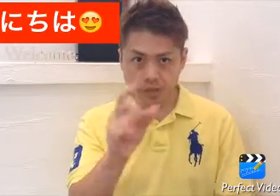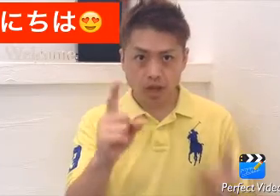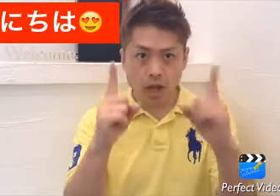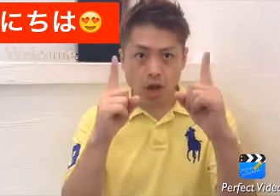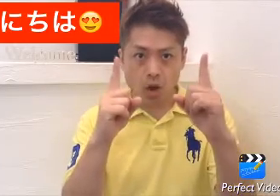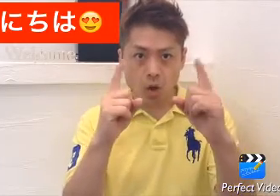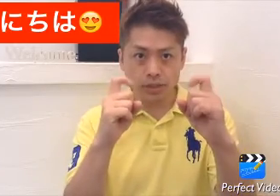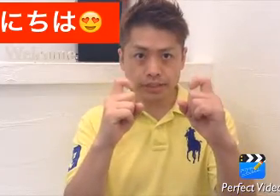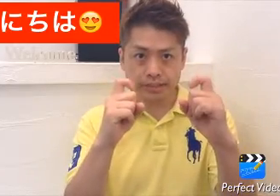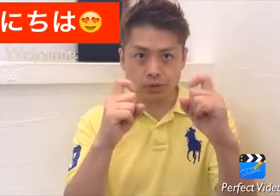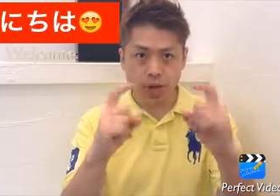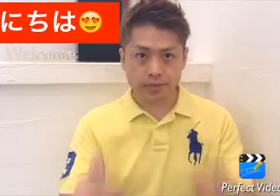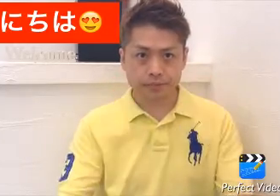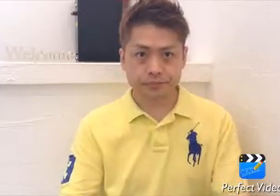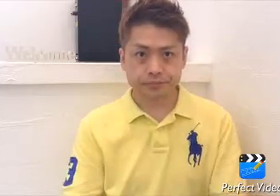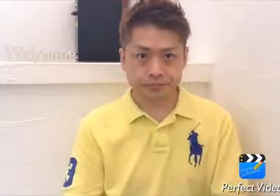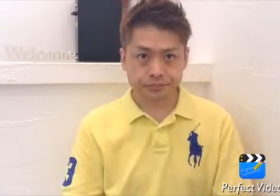こんにちは、